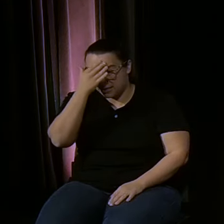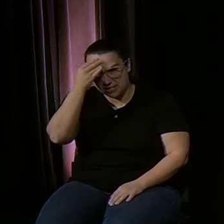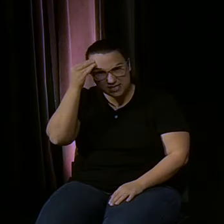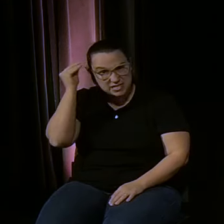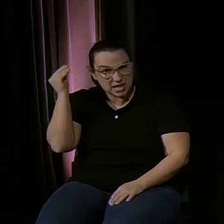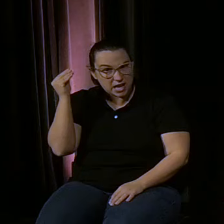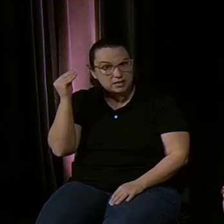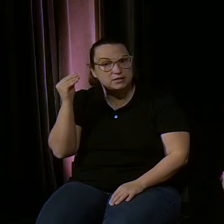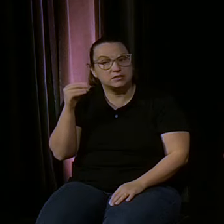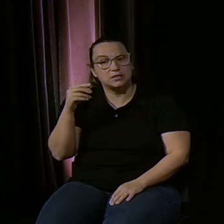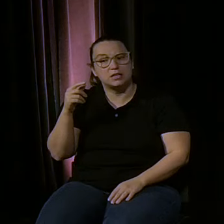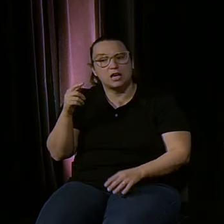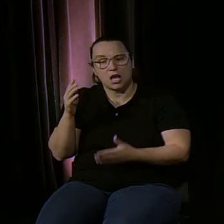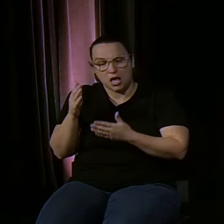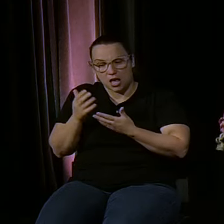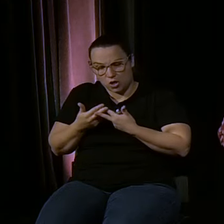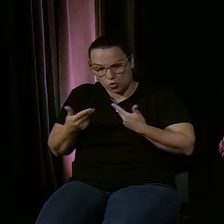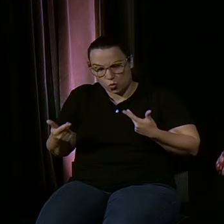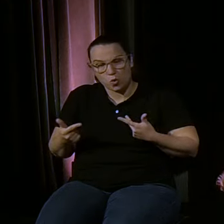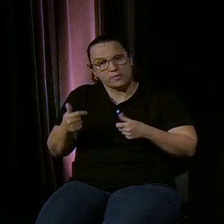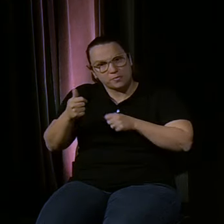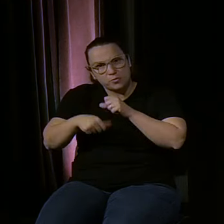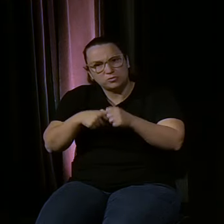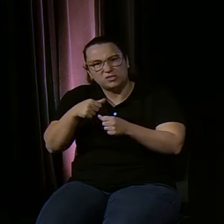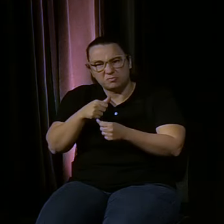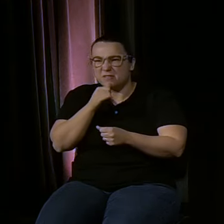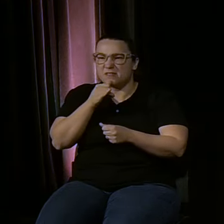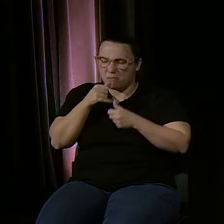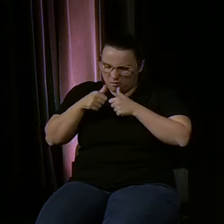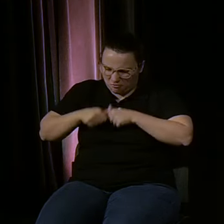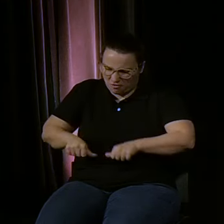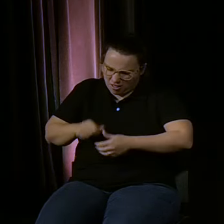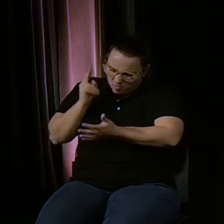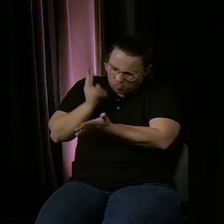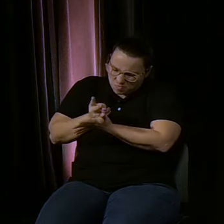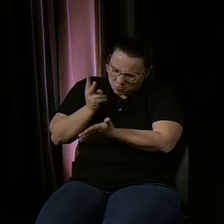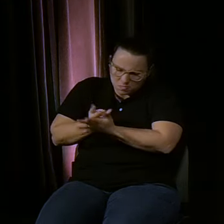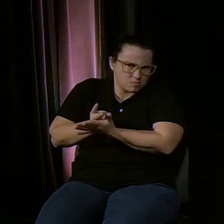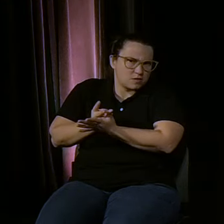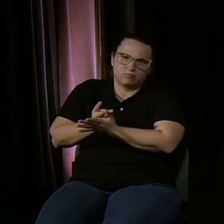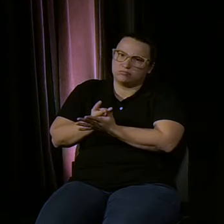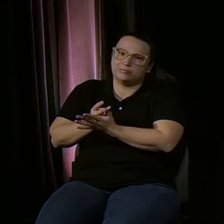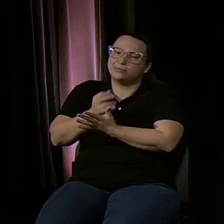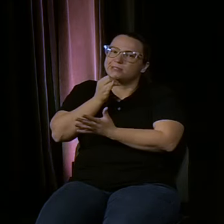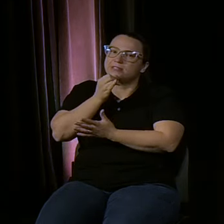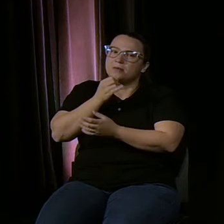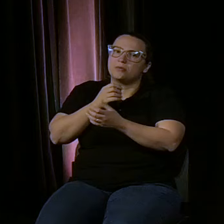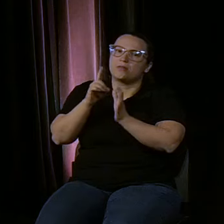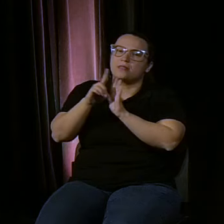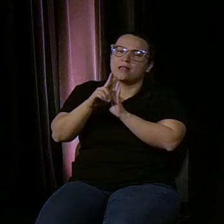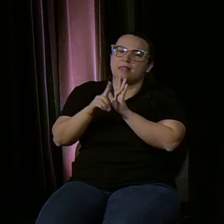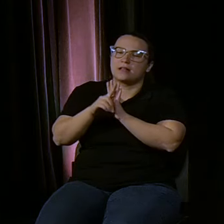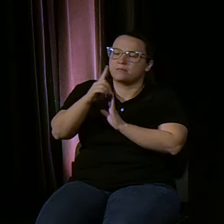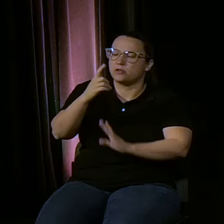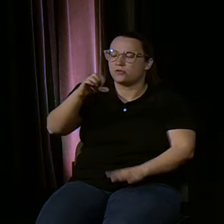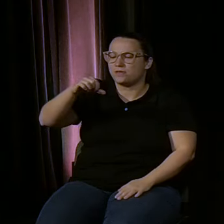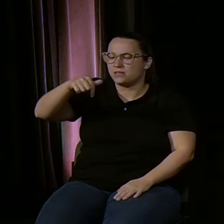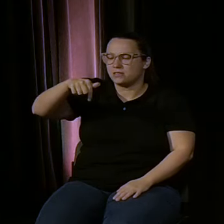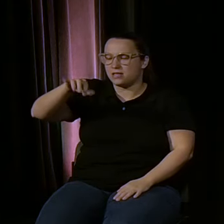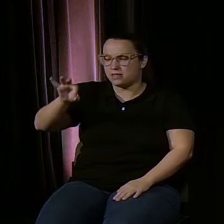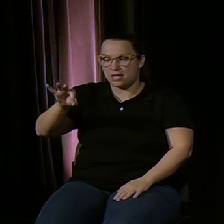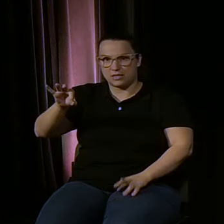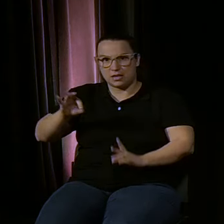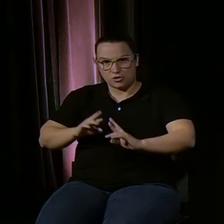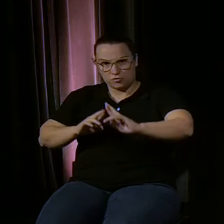coisas também mudam, que nenhuma categoria está ali fixa e que o que foi negro na década de 1970